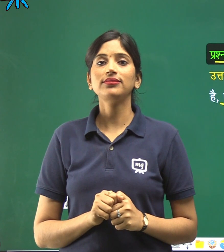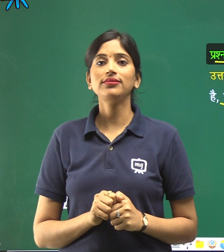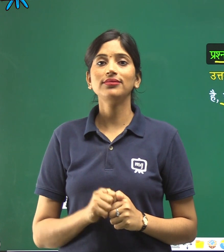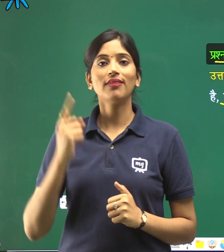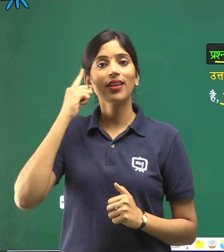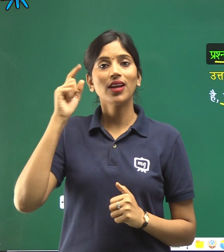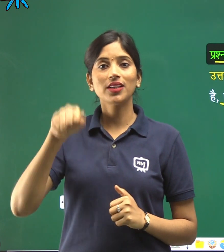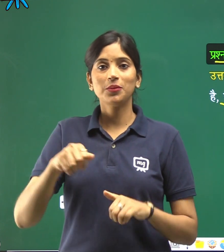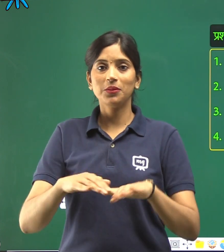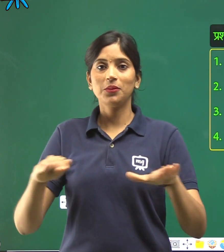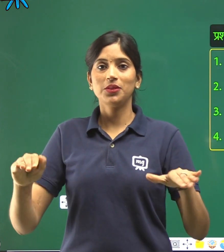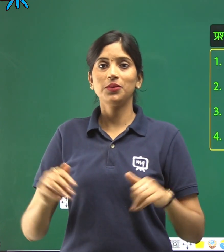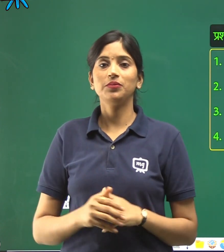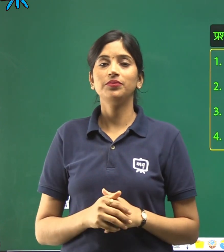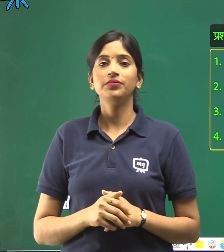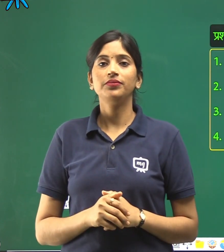समझ में आए बच्चों?